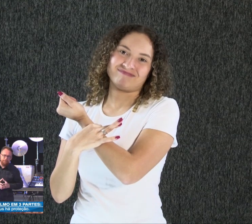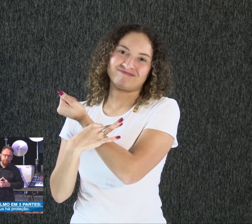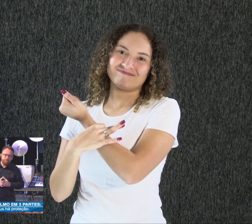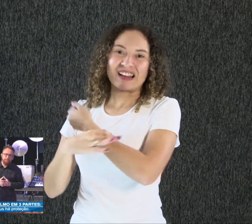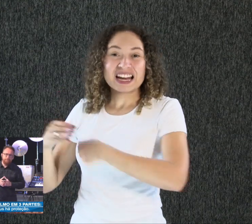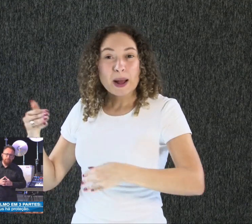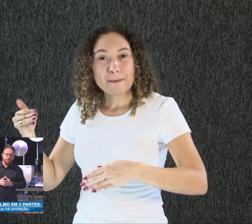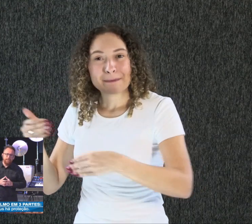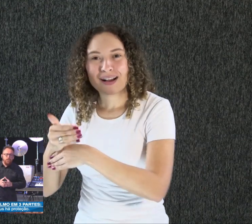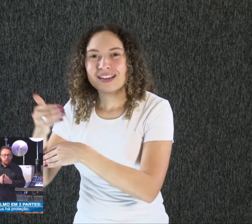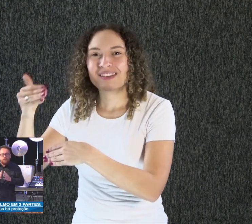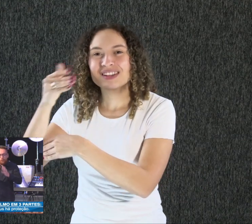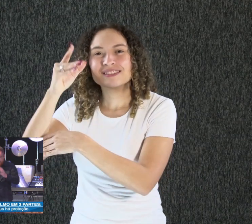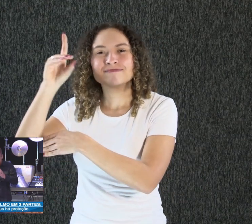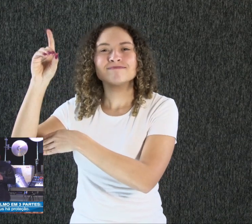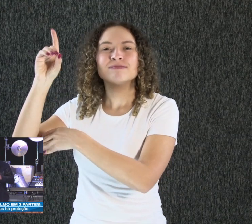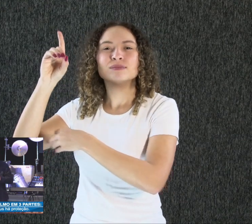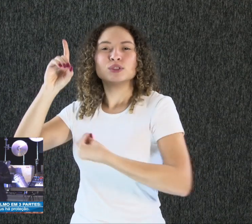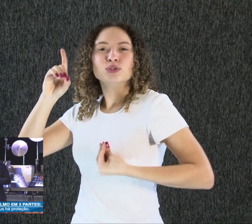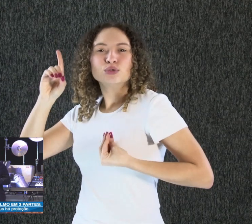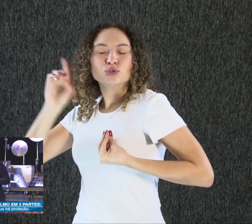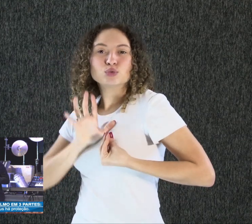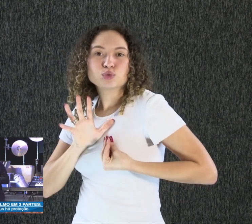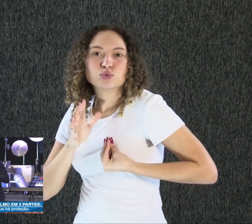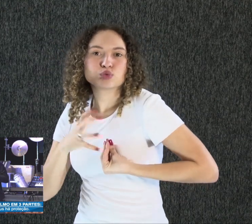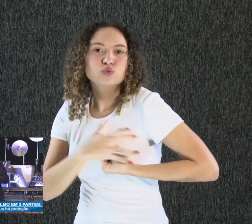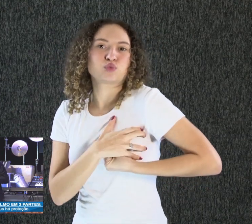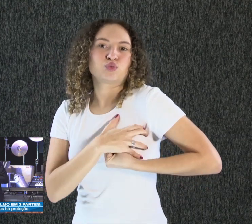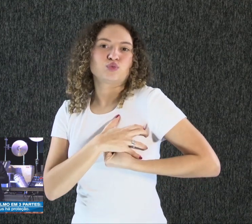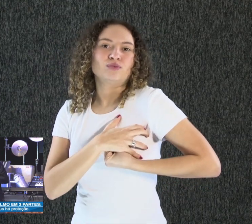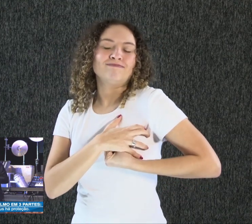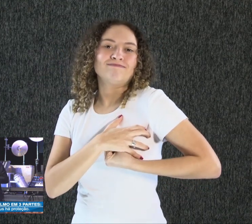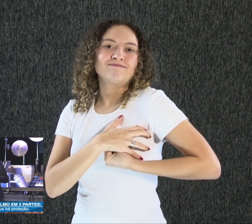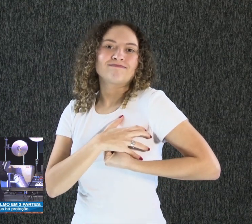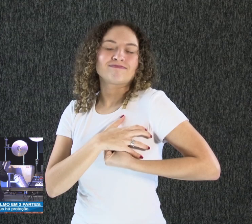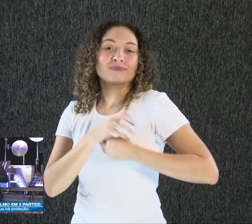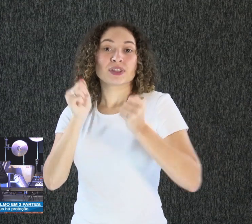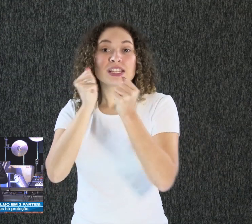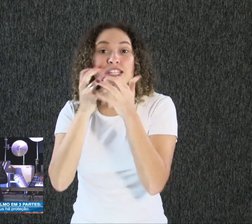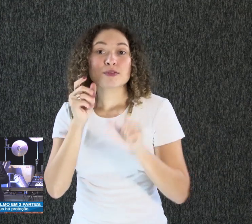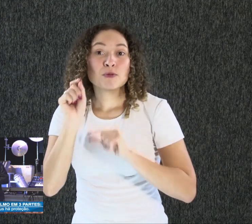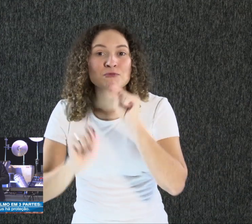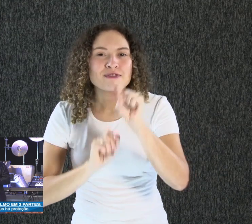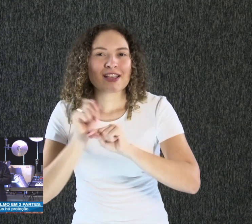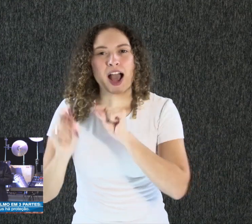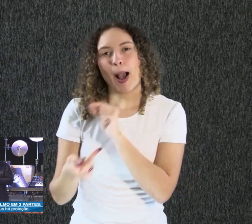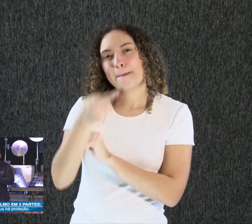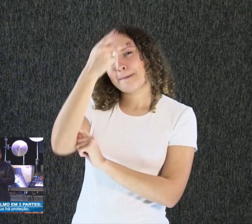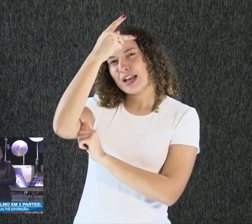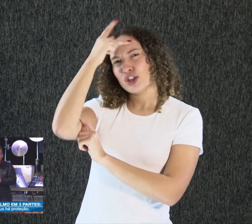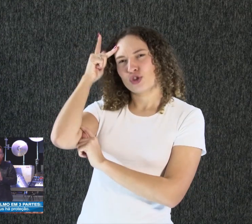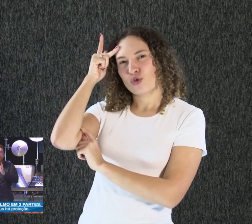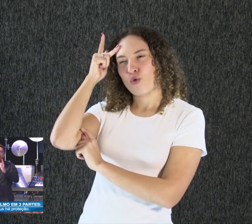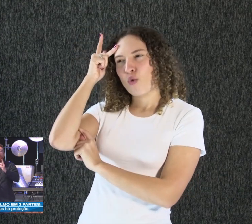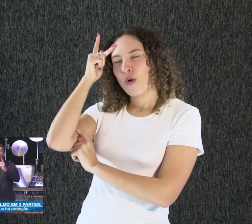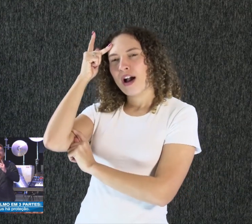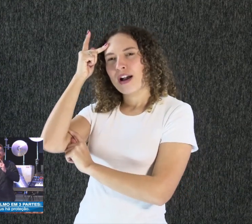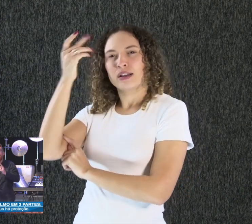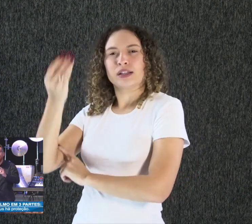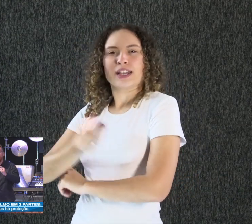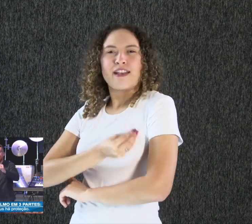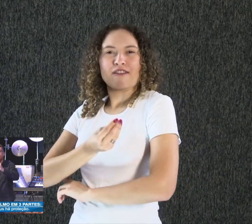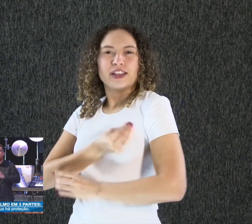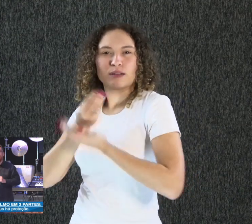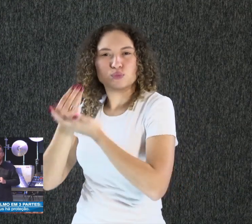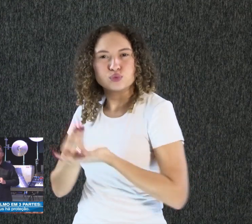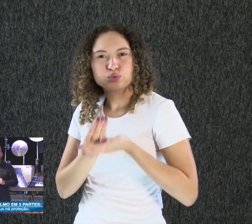proteção. No esconderijo de Deus, há proteção. O versículo 1 diz que aquele que habita no